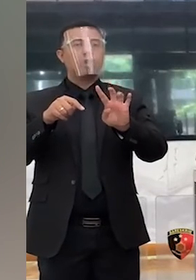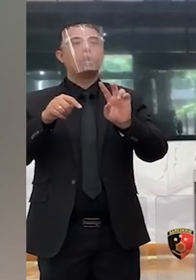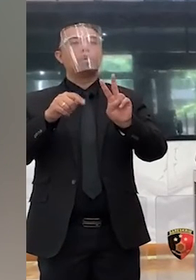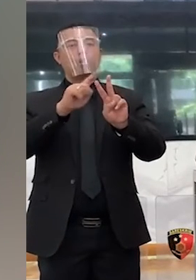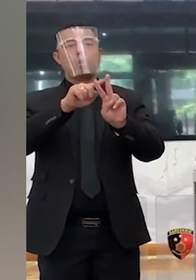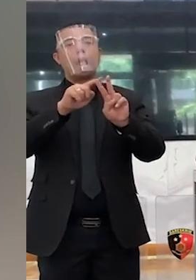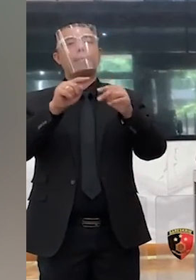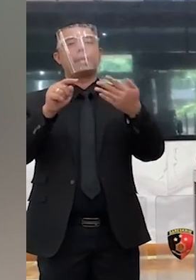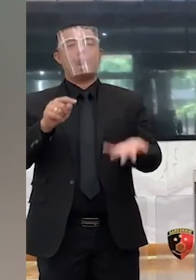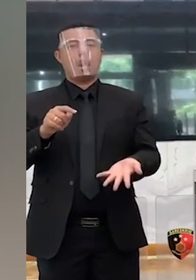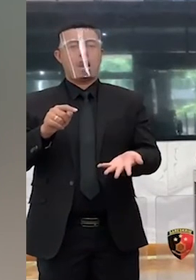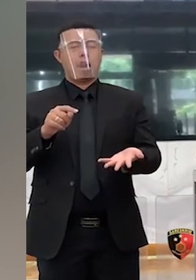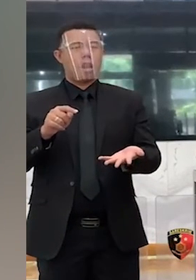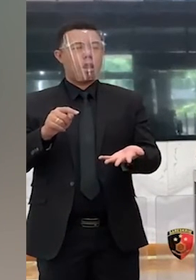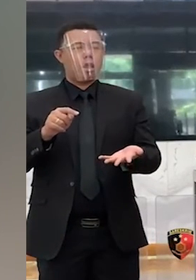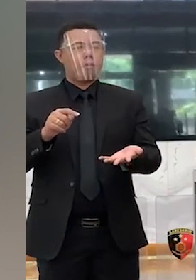2 orang meninggal dunia.